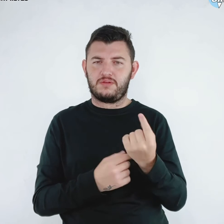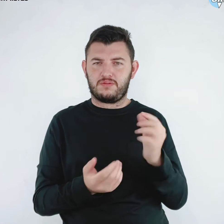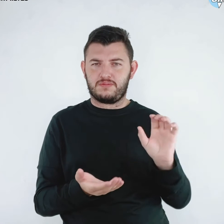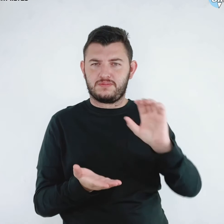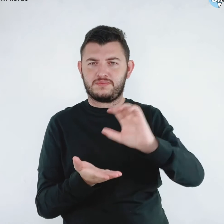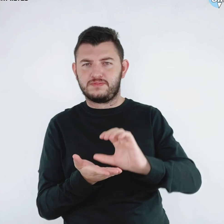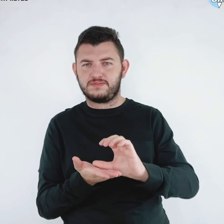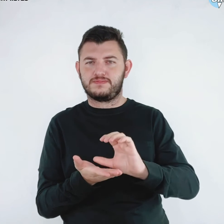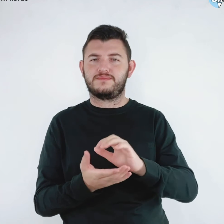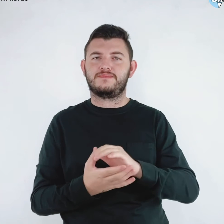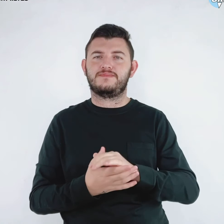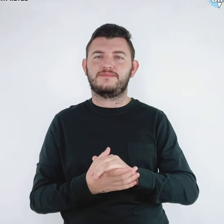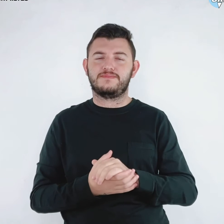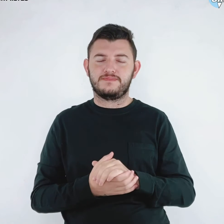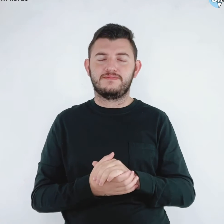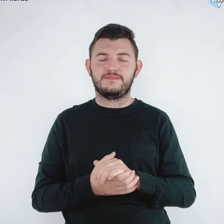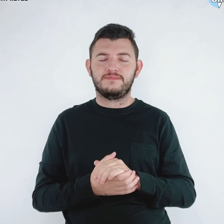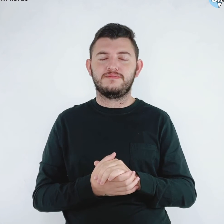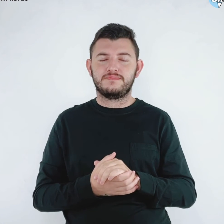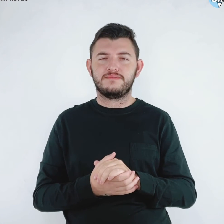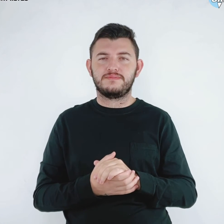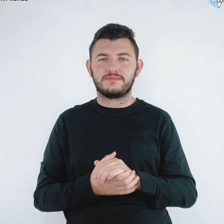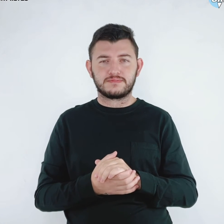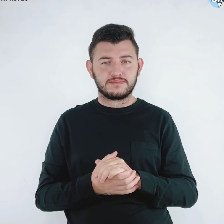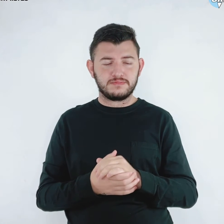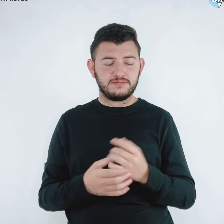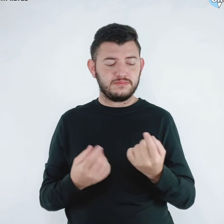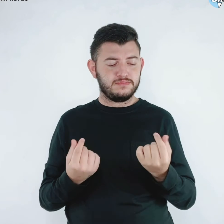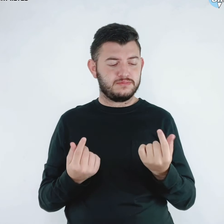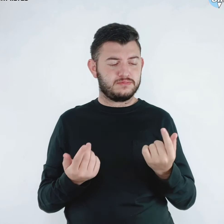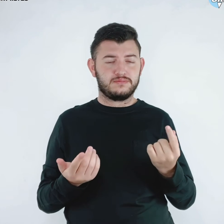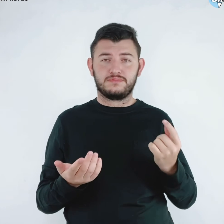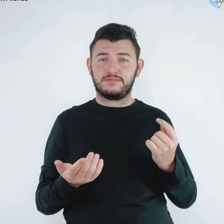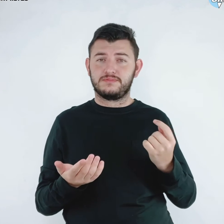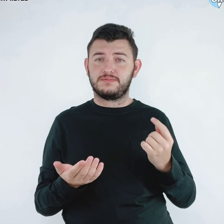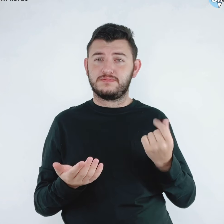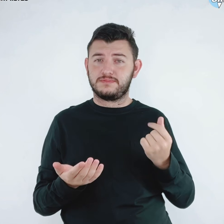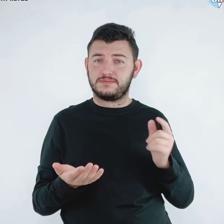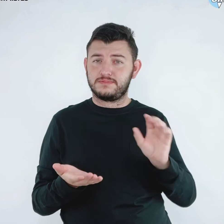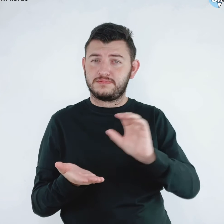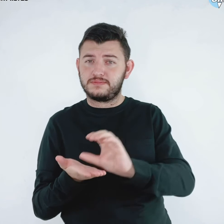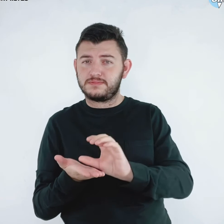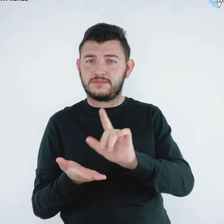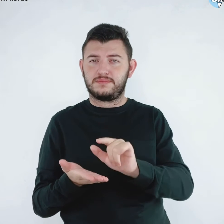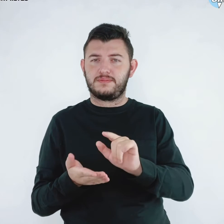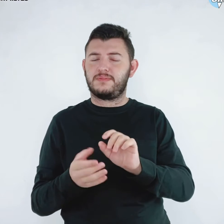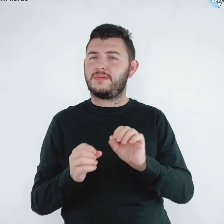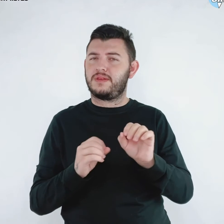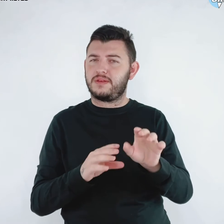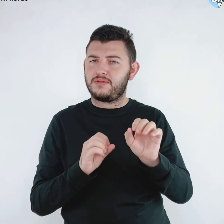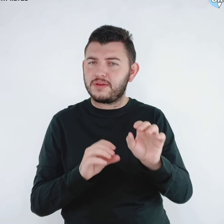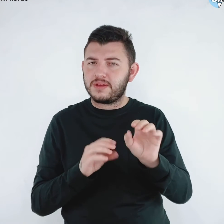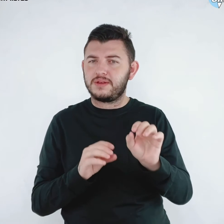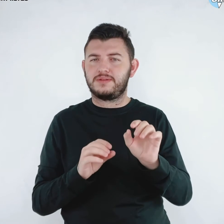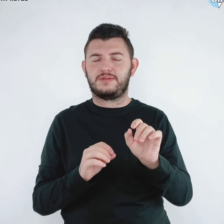28,5% nos recursos financeiros. Os investimentos para essa função do Estado